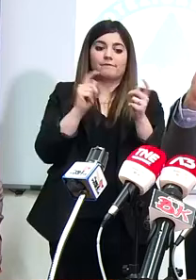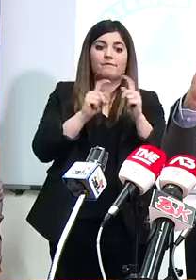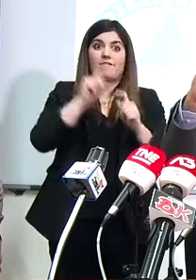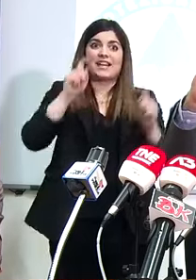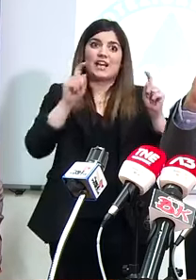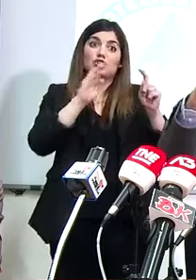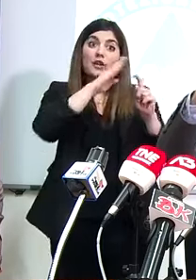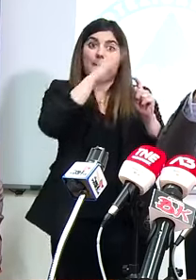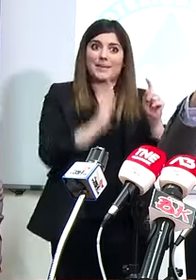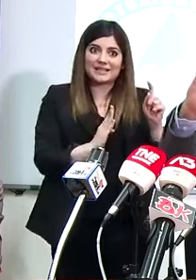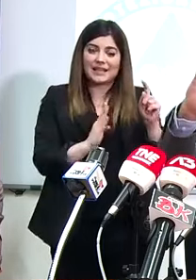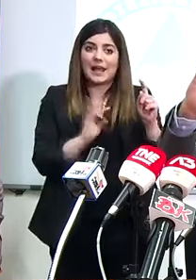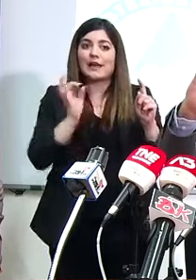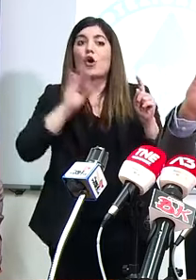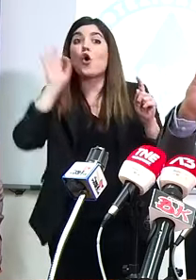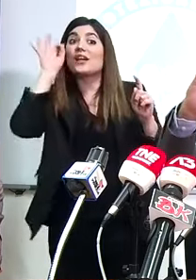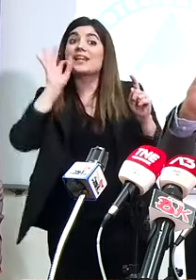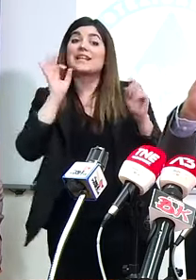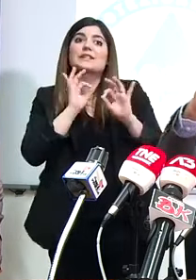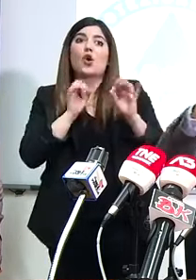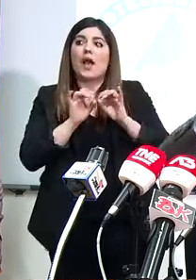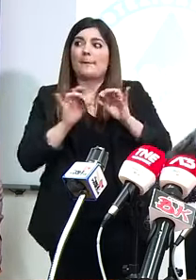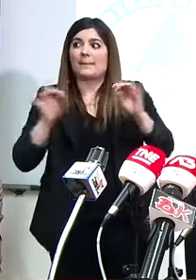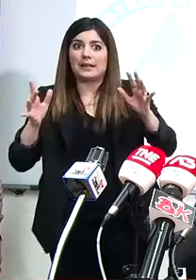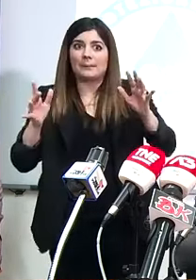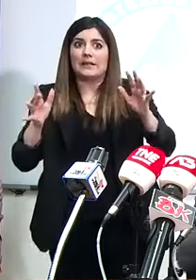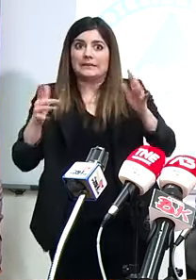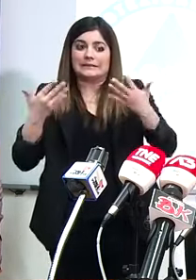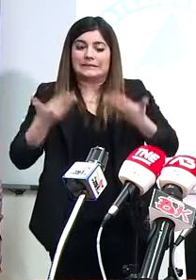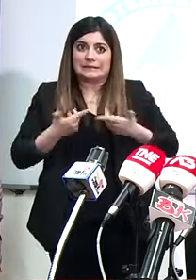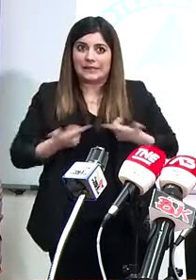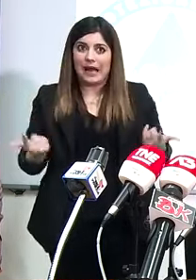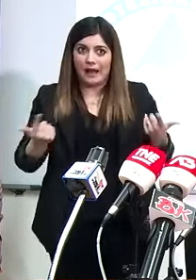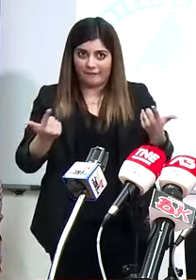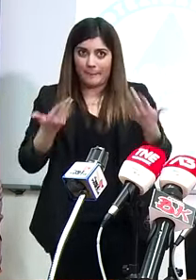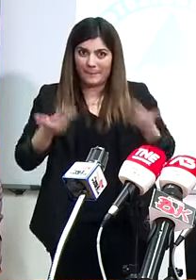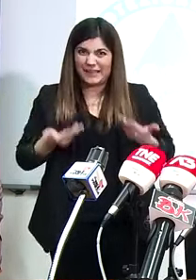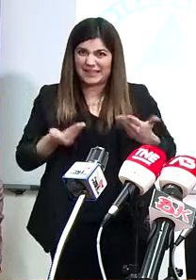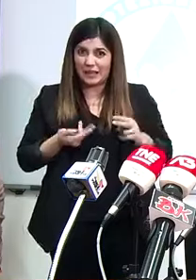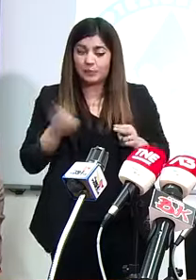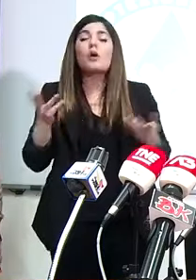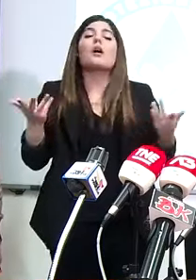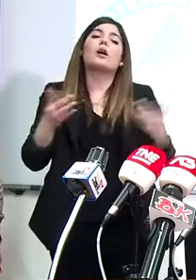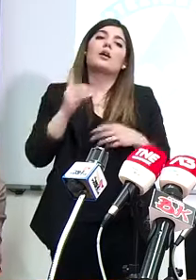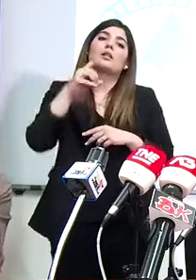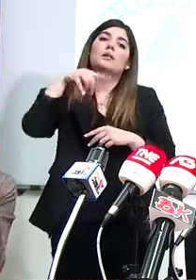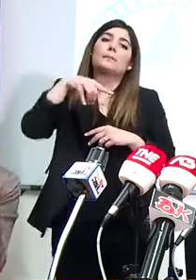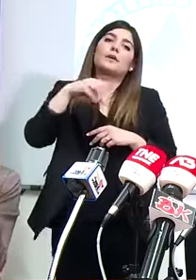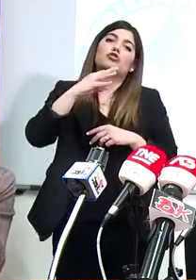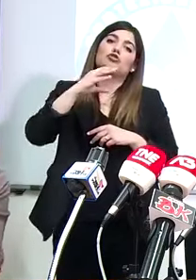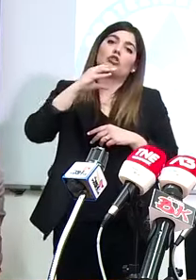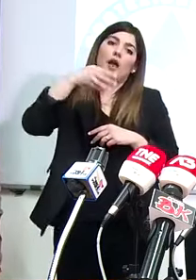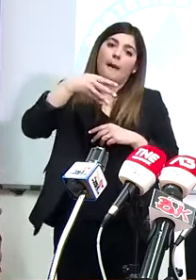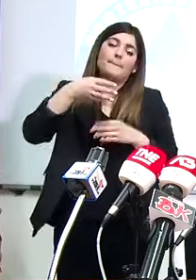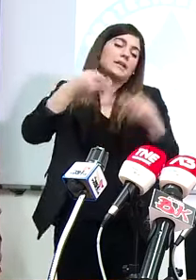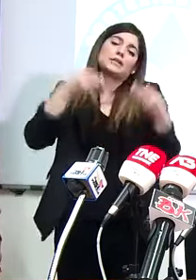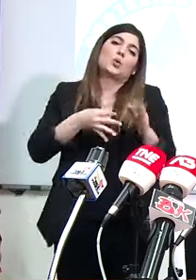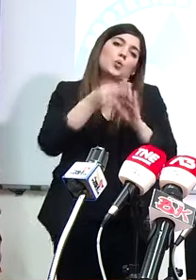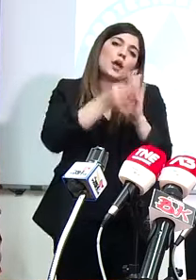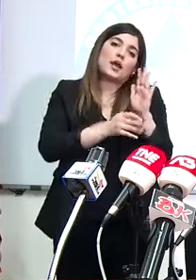un'epidemia importante che capiterà dpcm avrà delle regole più ferree nella